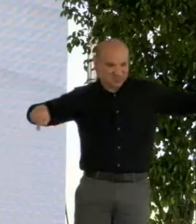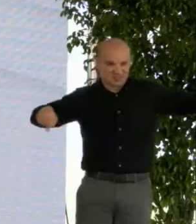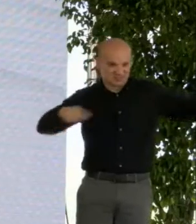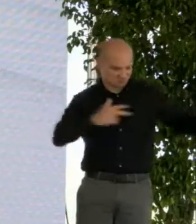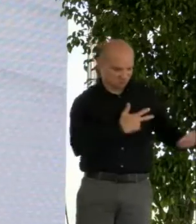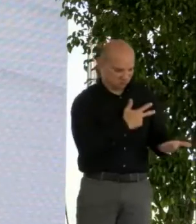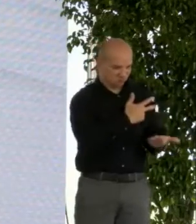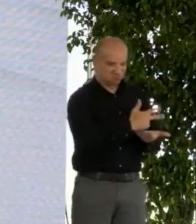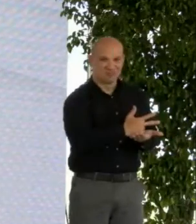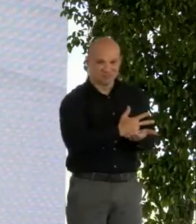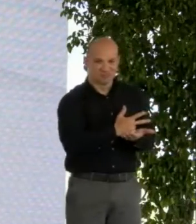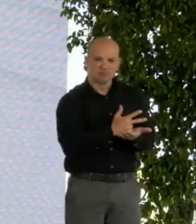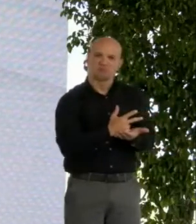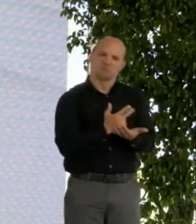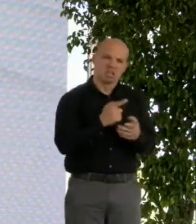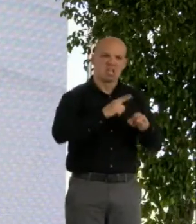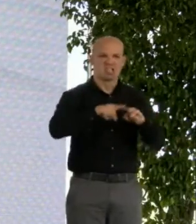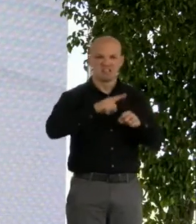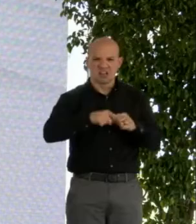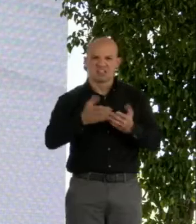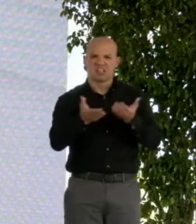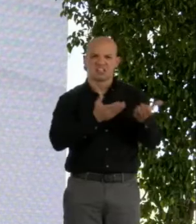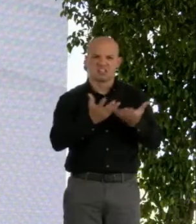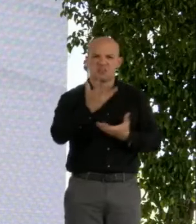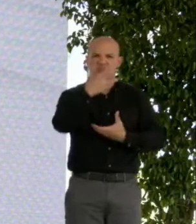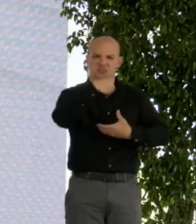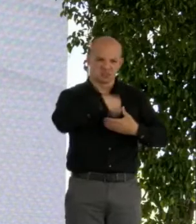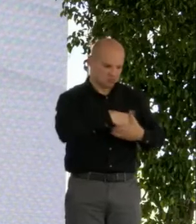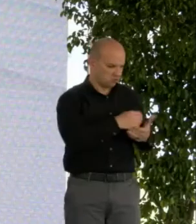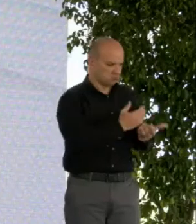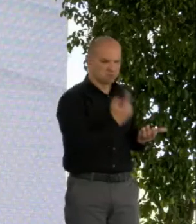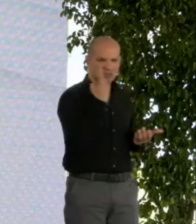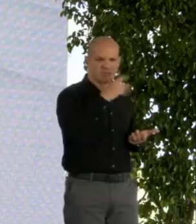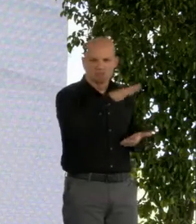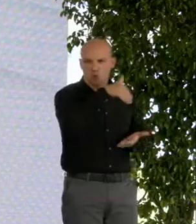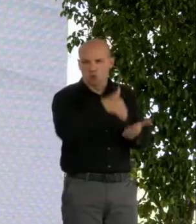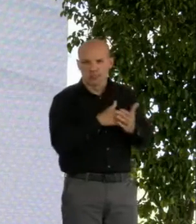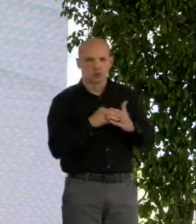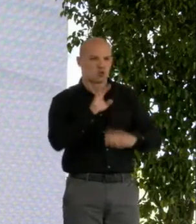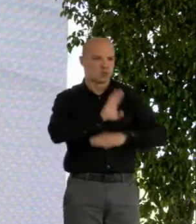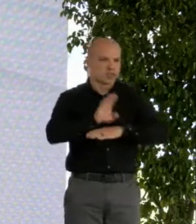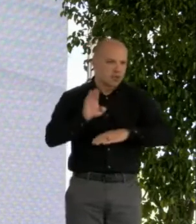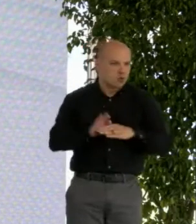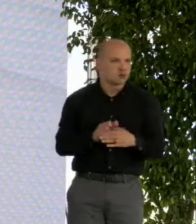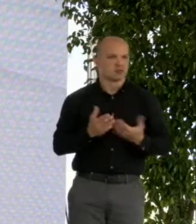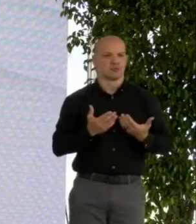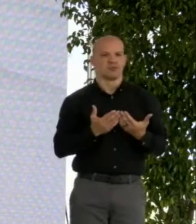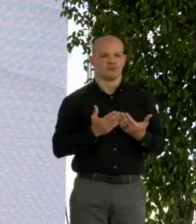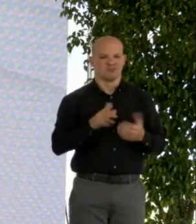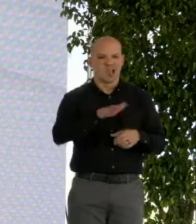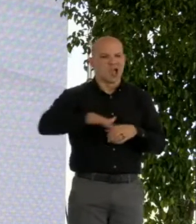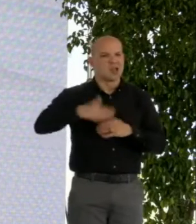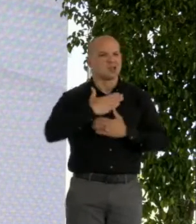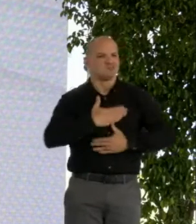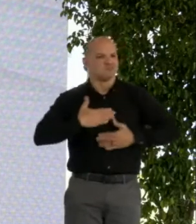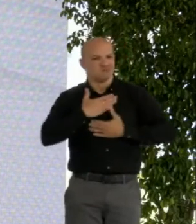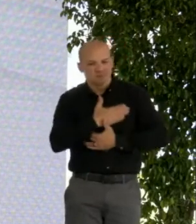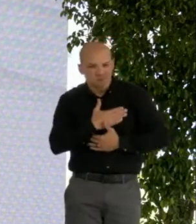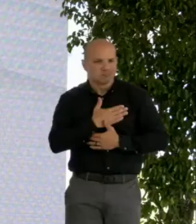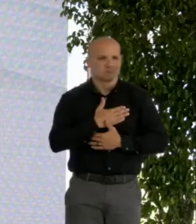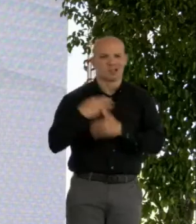consideren necesarios para atraer los megayates, tales como un centro de negocios, instalaciones recreativas, puntos de